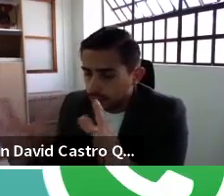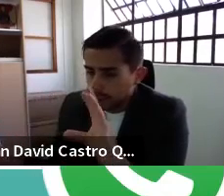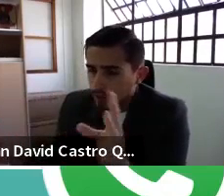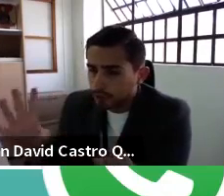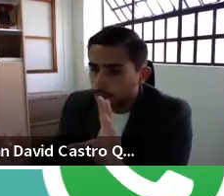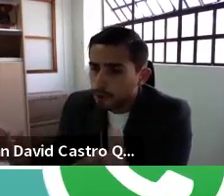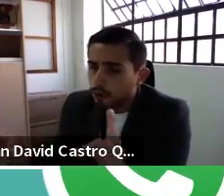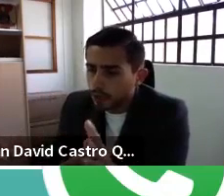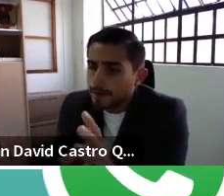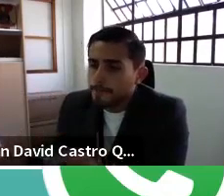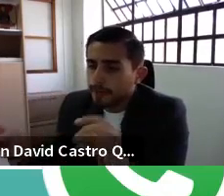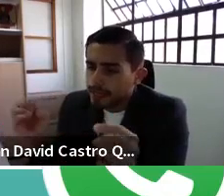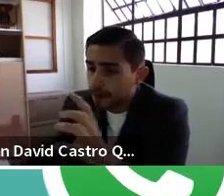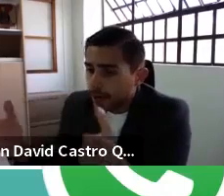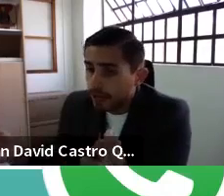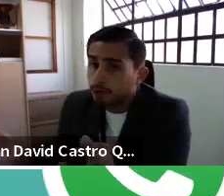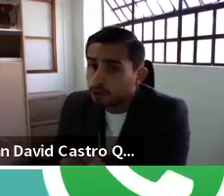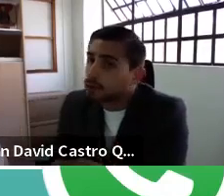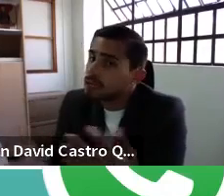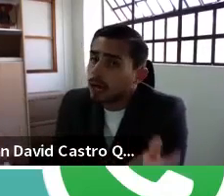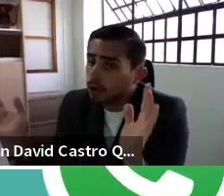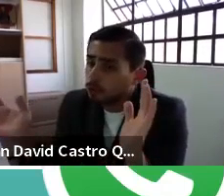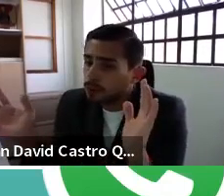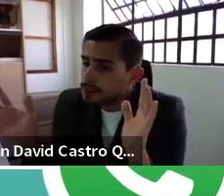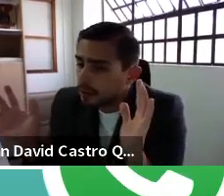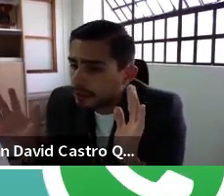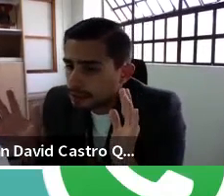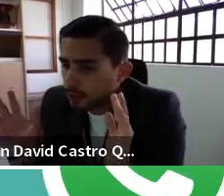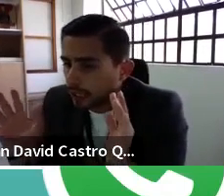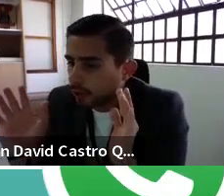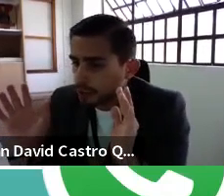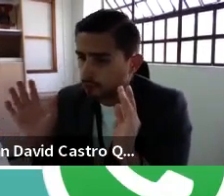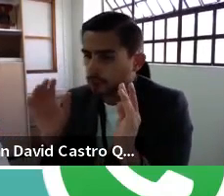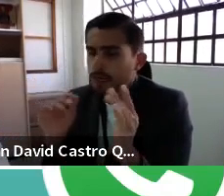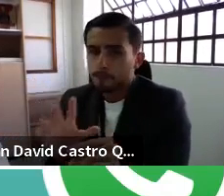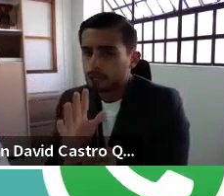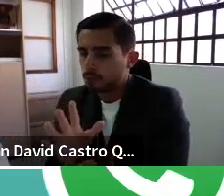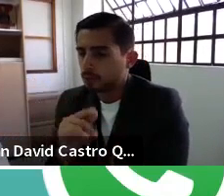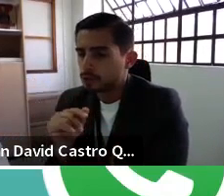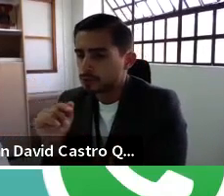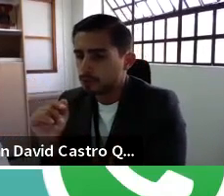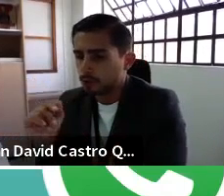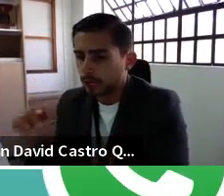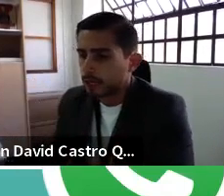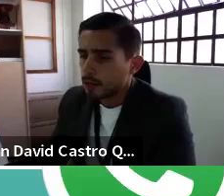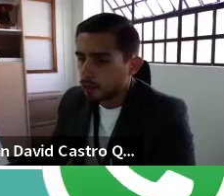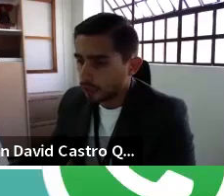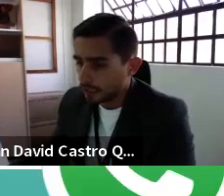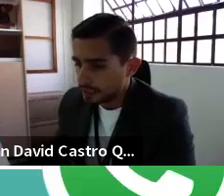les decía ahorita un poco de qué sabe cada uno y entonces cada uno pues se dedique a hacer lo que le corresponde más o menos es pues como lo que dice